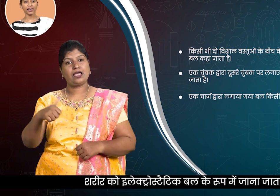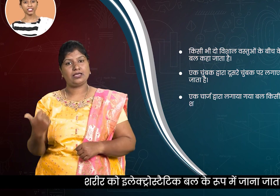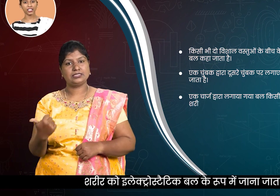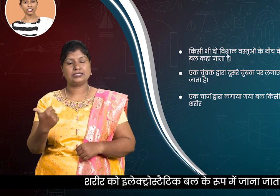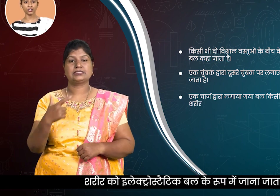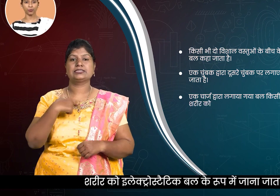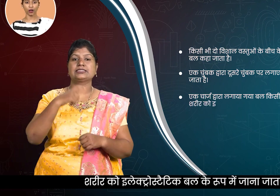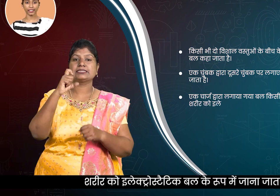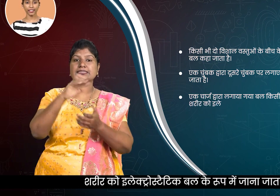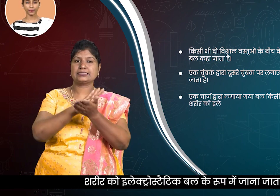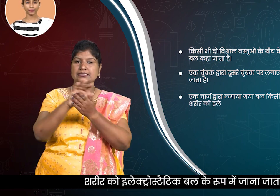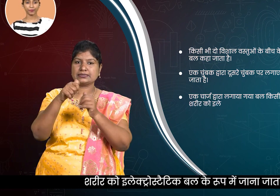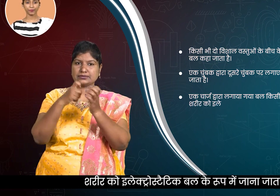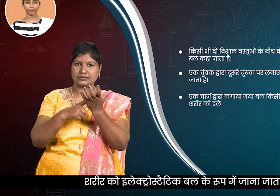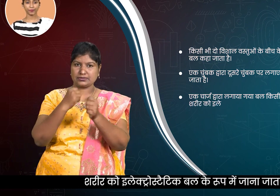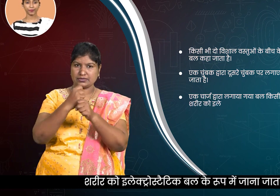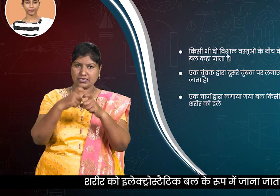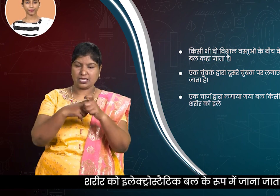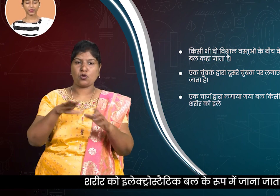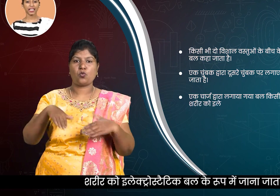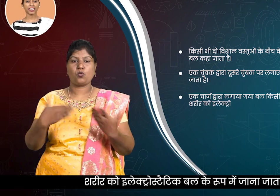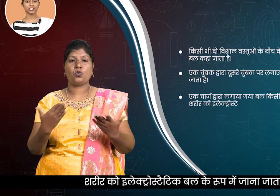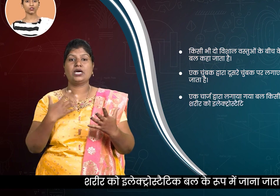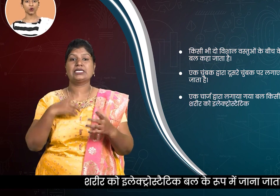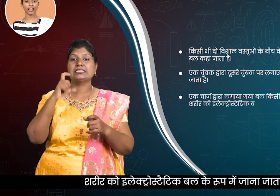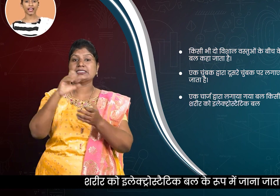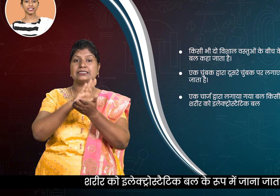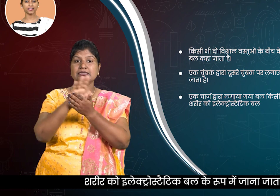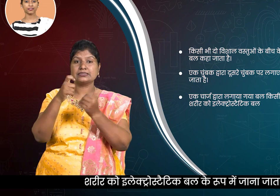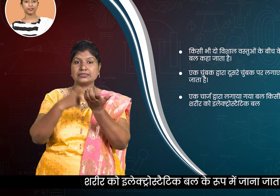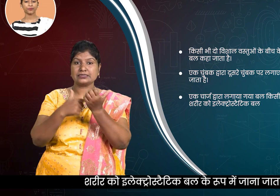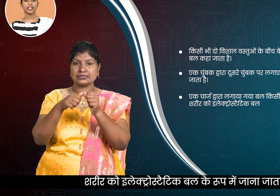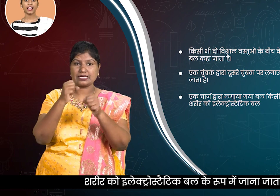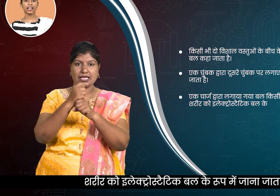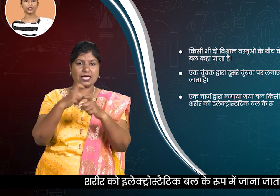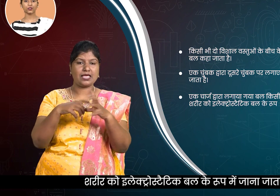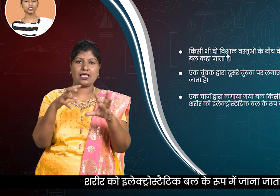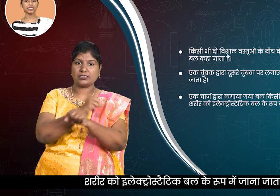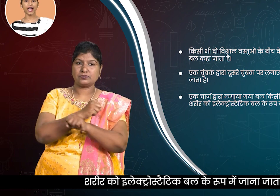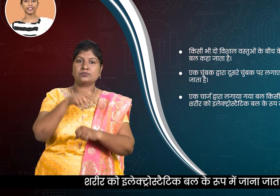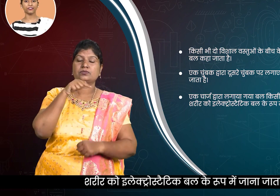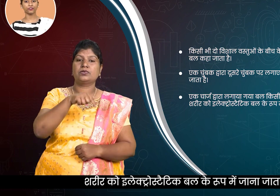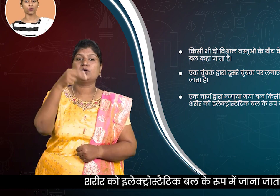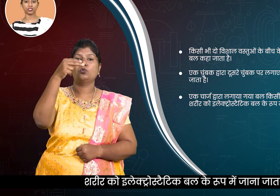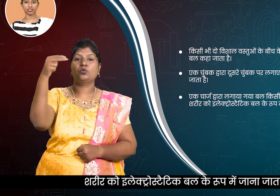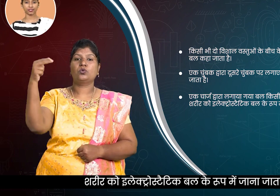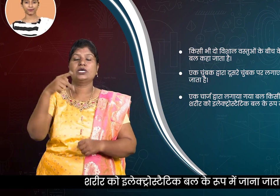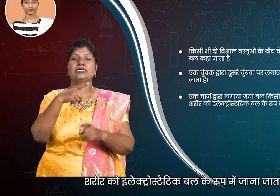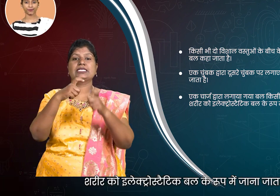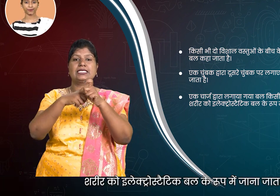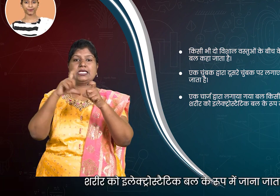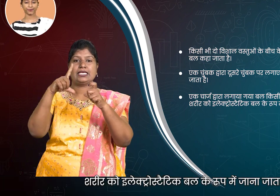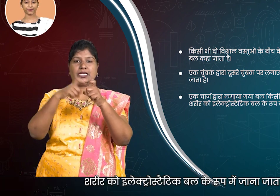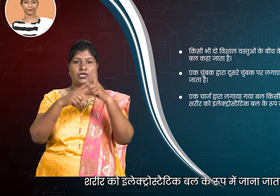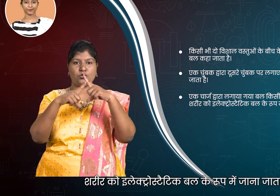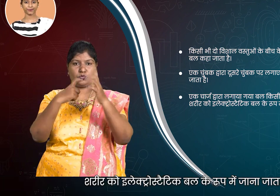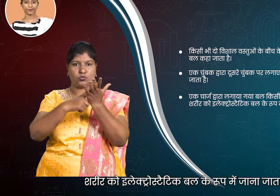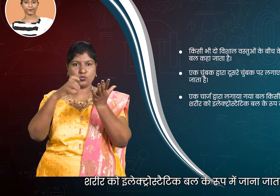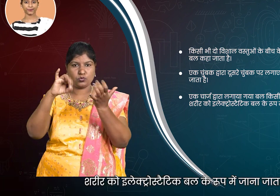बल का प्रयोग करता है, उसे इलेक्ट्रोस्टैटिक बल के रूप में जाना जाता है।